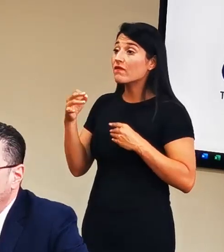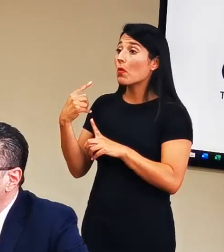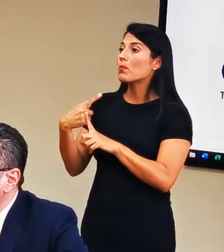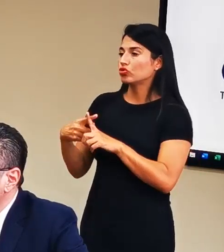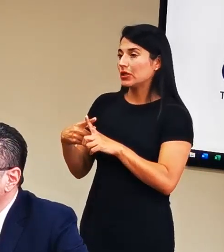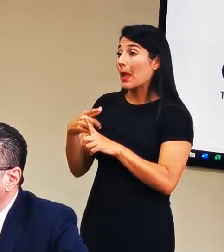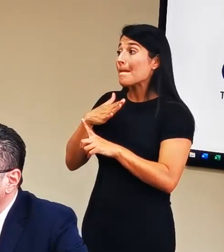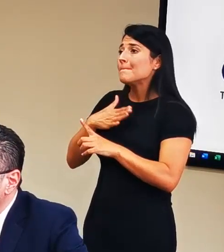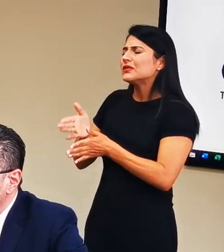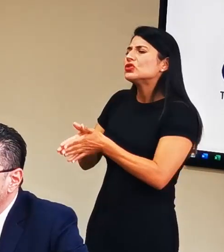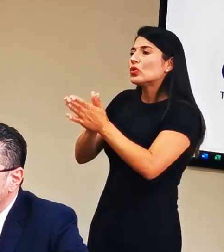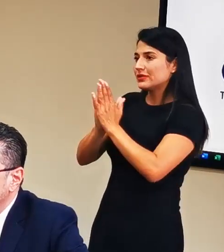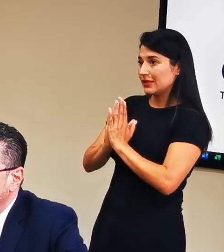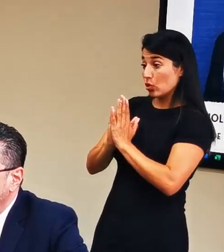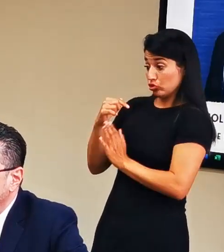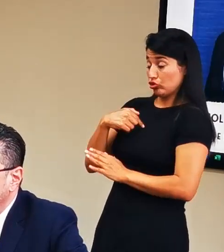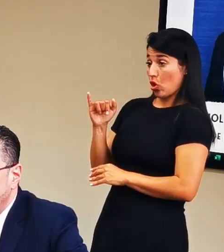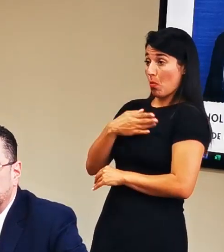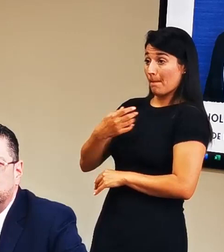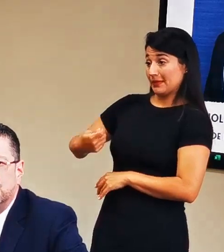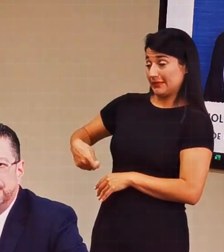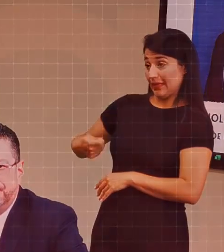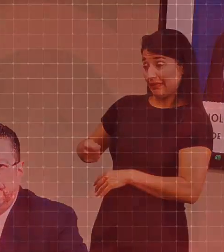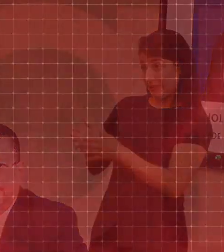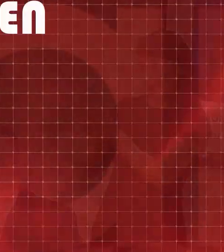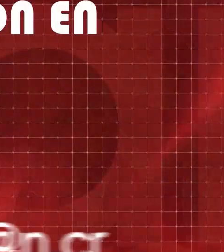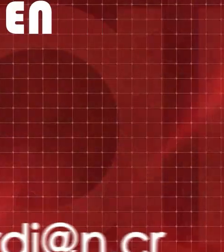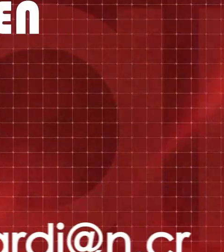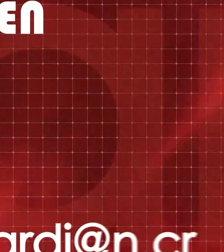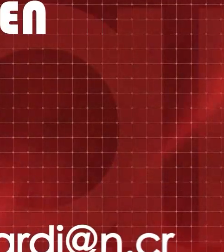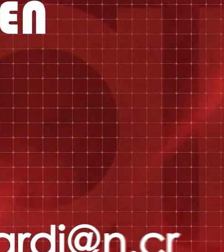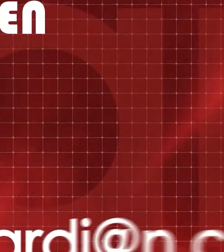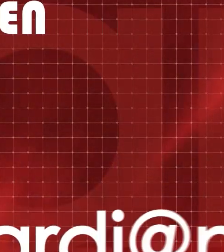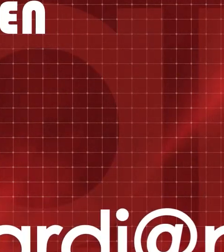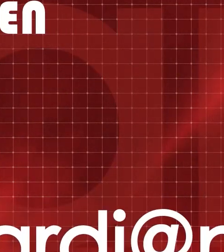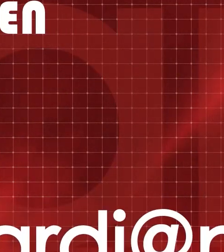positivamente al llamado patriótico que yo como presidente electo les he hecho.